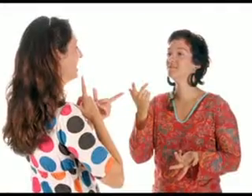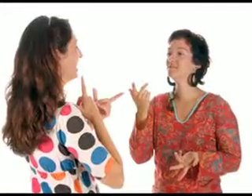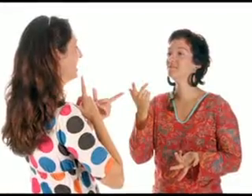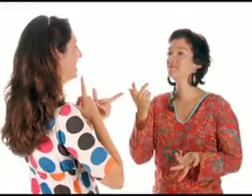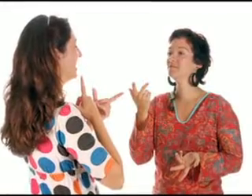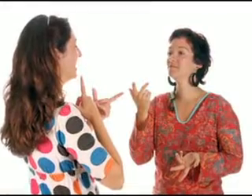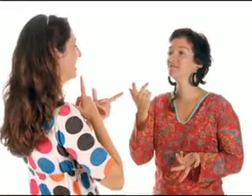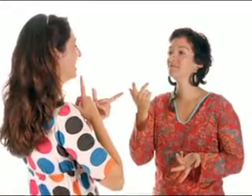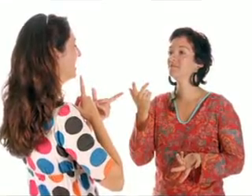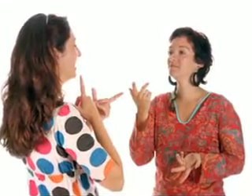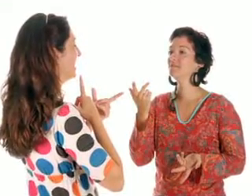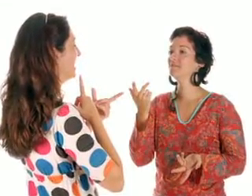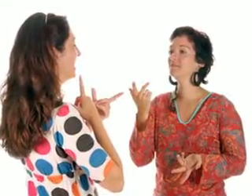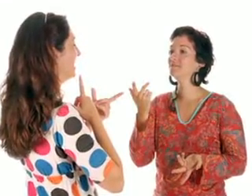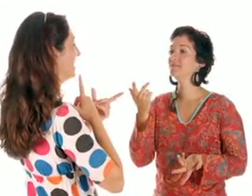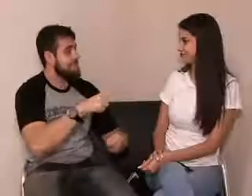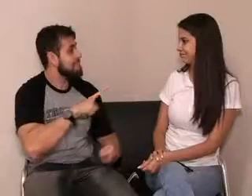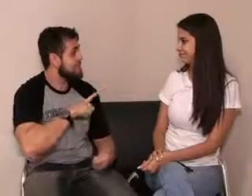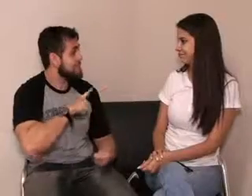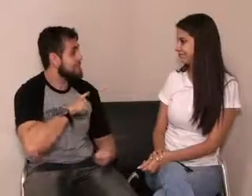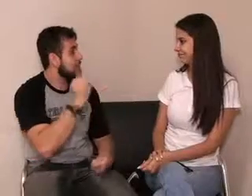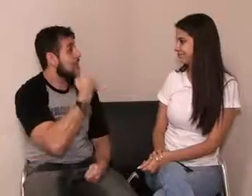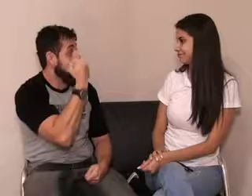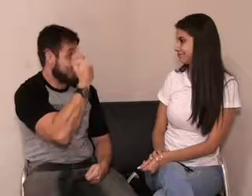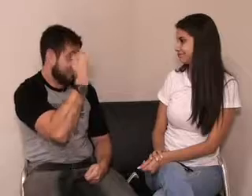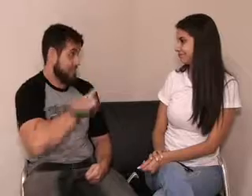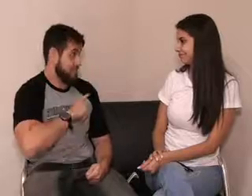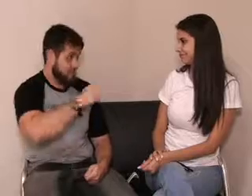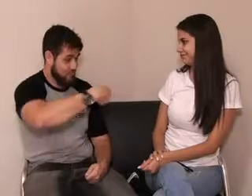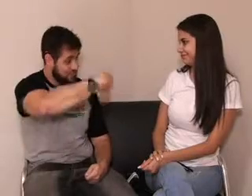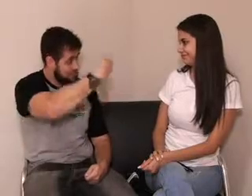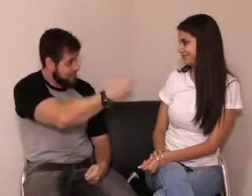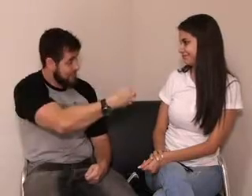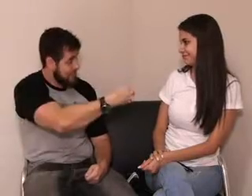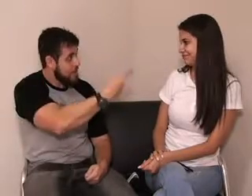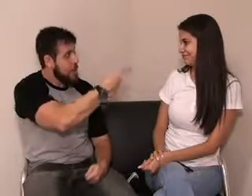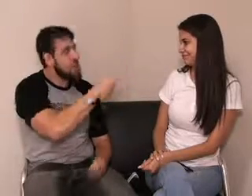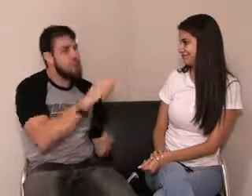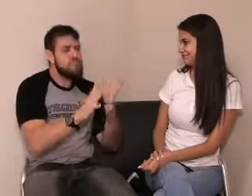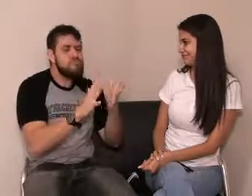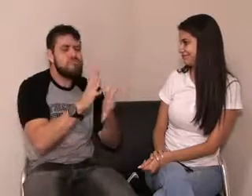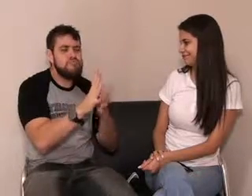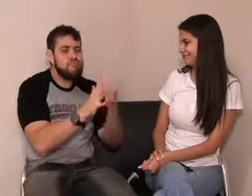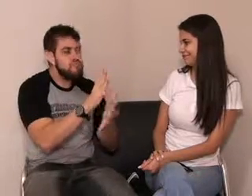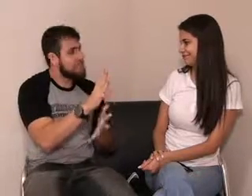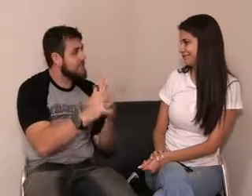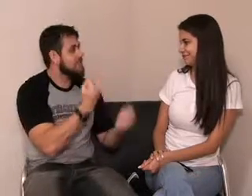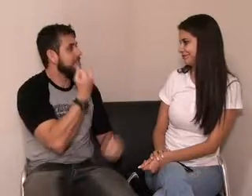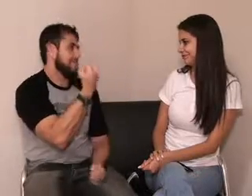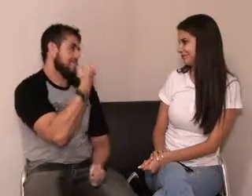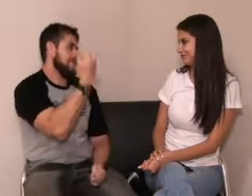língua gestual portuguesa. A Prefeitura de Araguaína abriu processo seletivo para contratações temporárias